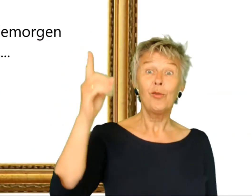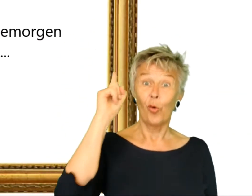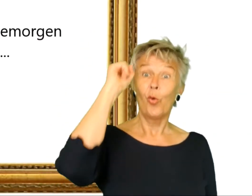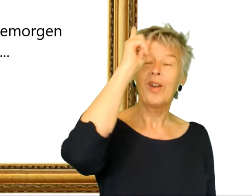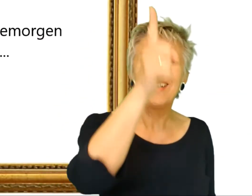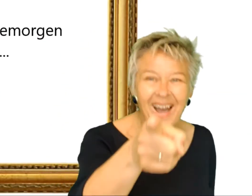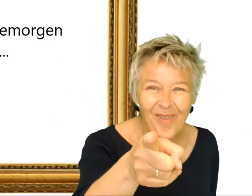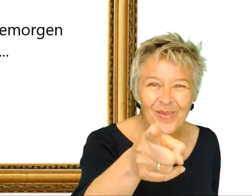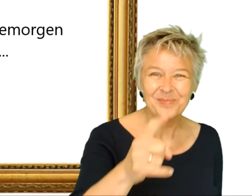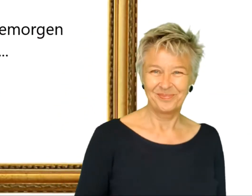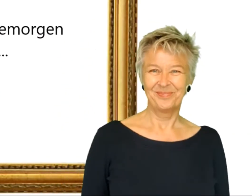voor jou.